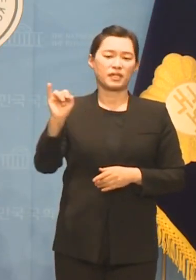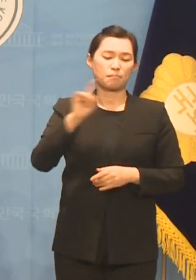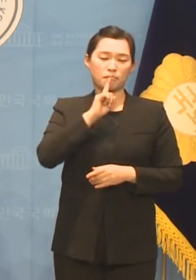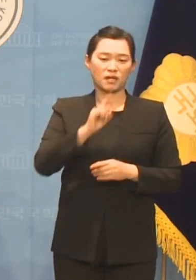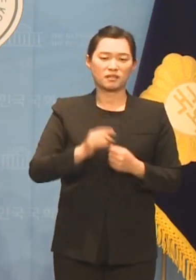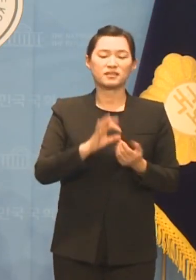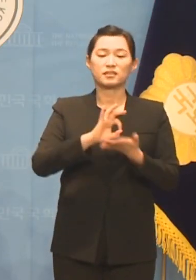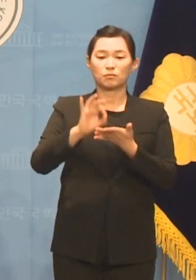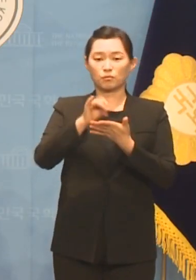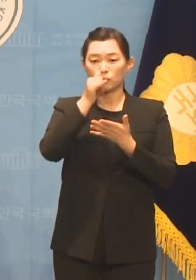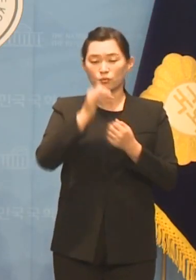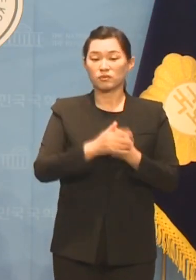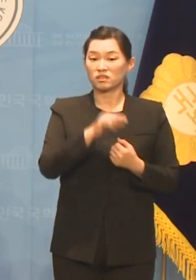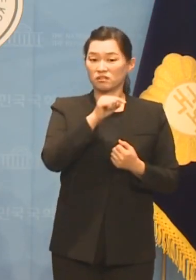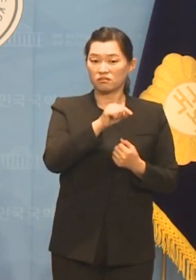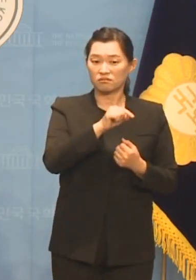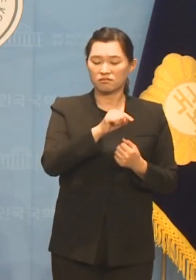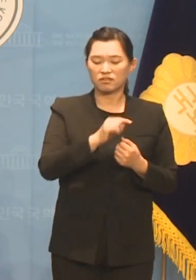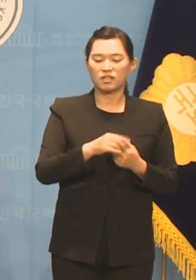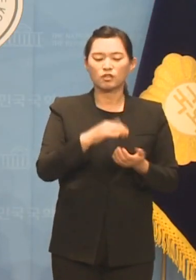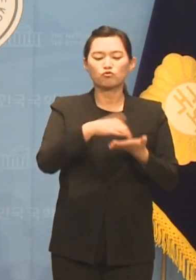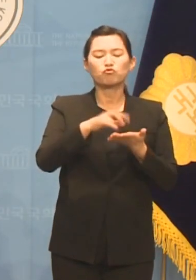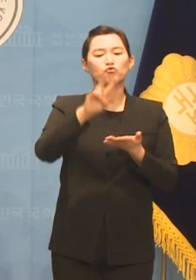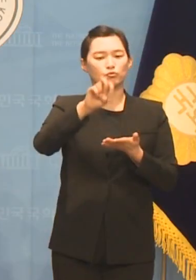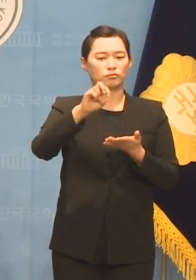최근 좀비 채널을